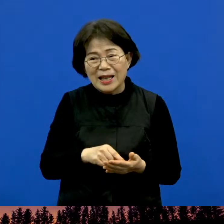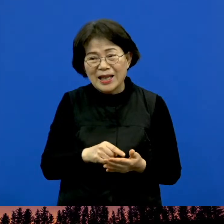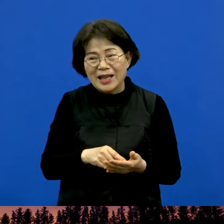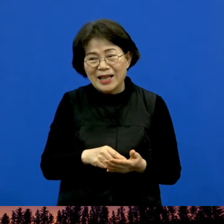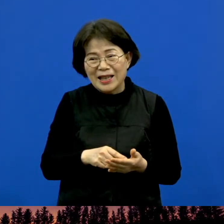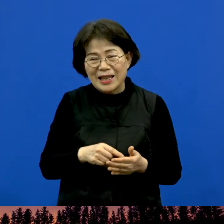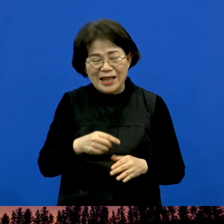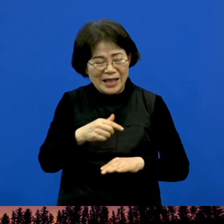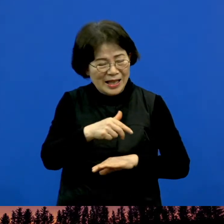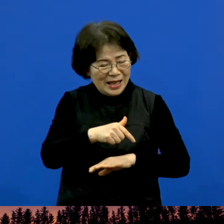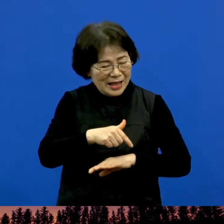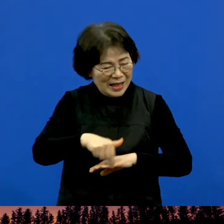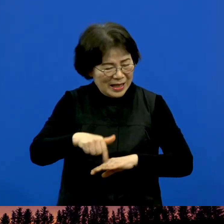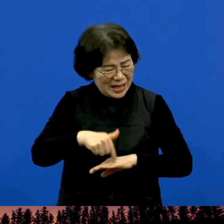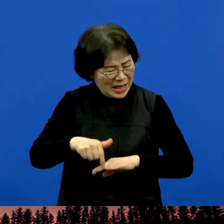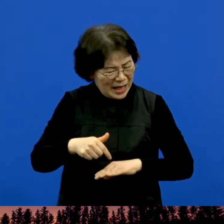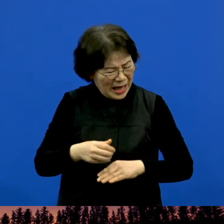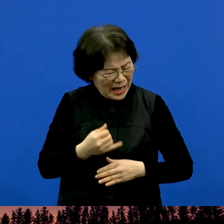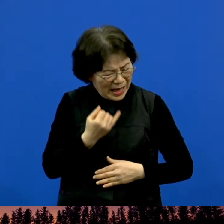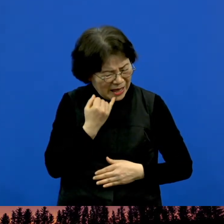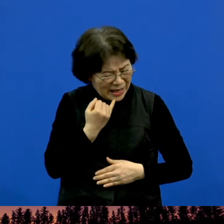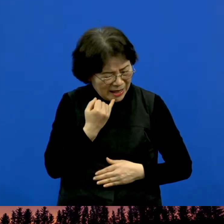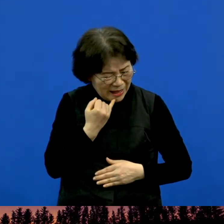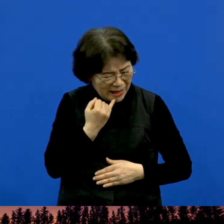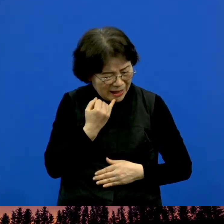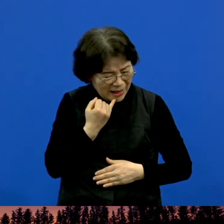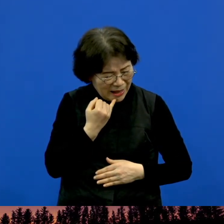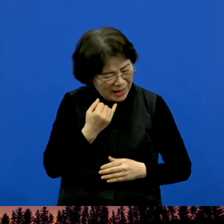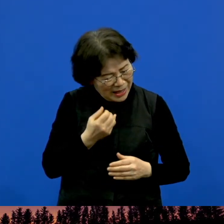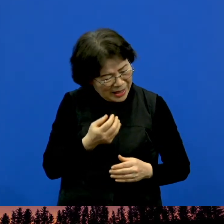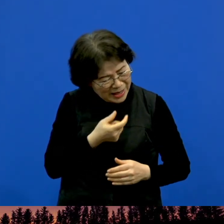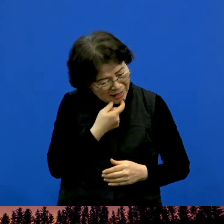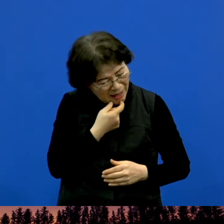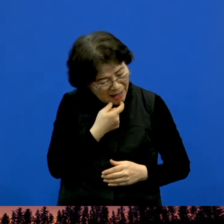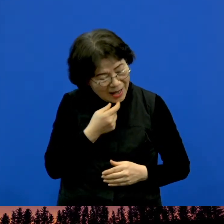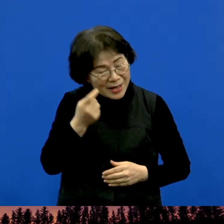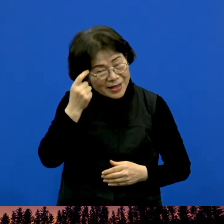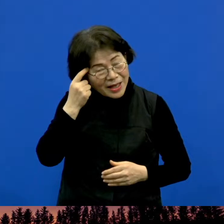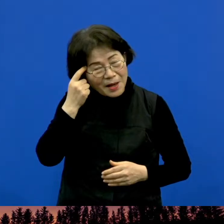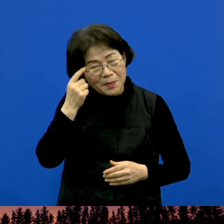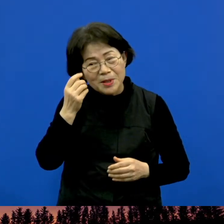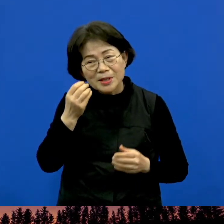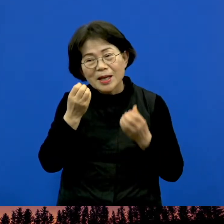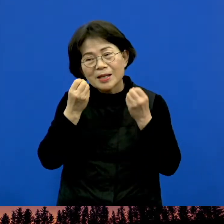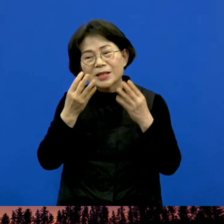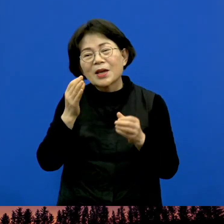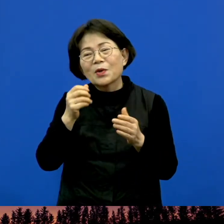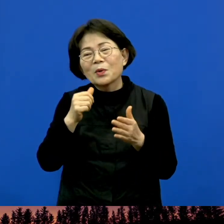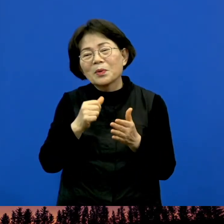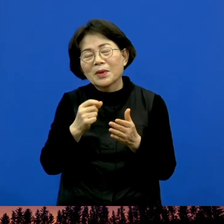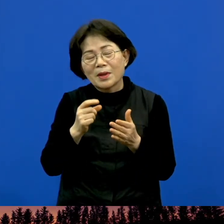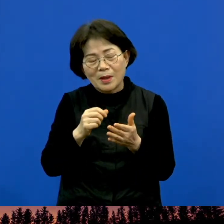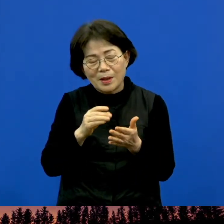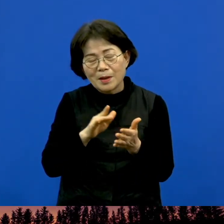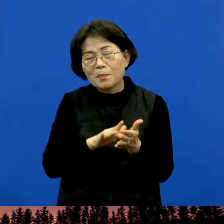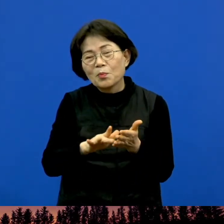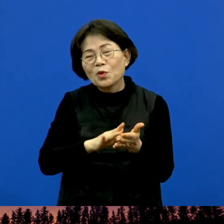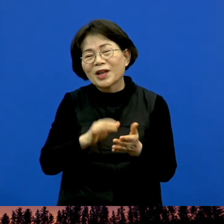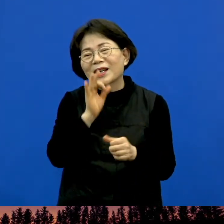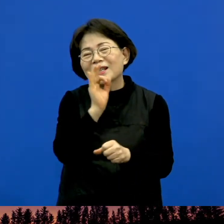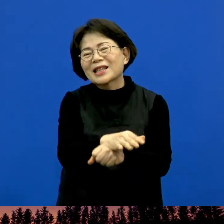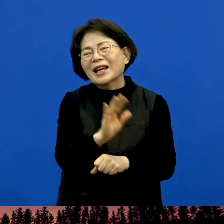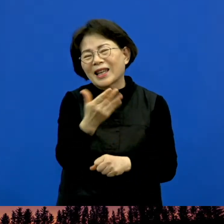디자인이 문제가 있다는 둥, 괜히 막 시비를 걸고 막 이렇게 가지고 안 부서지나 이러고 빨리 바꿔야 될